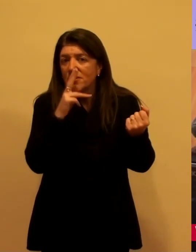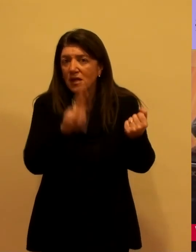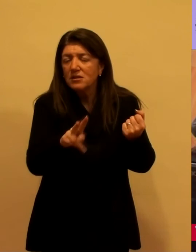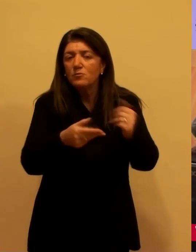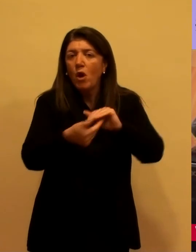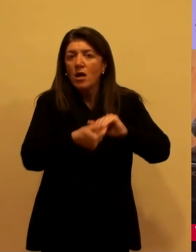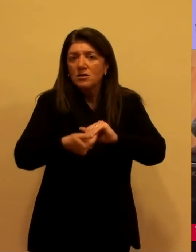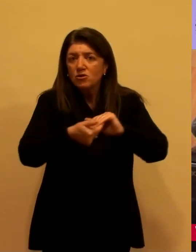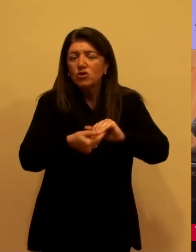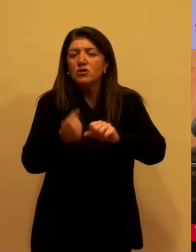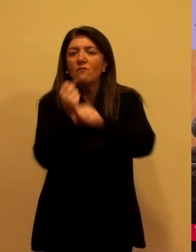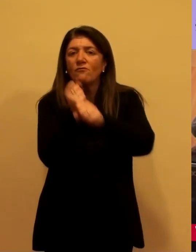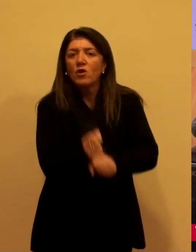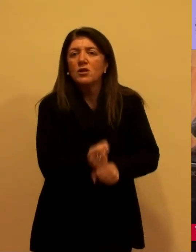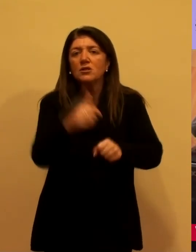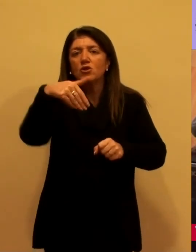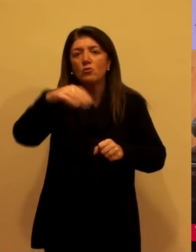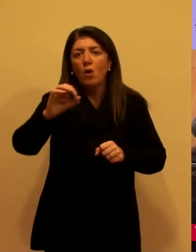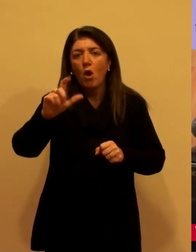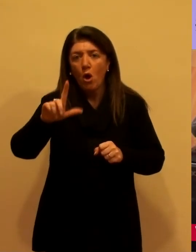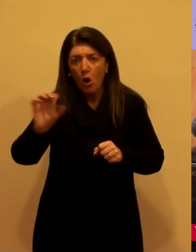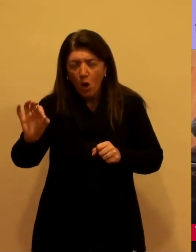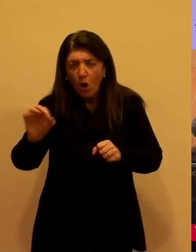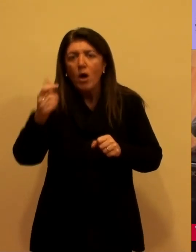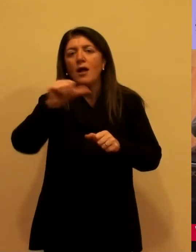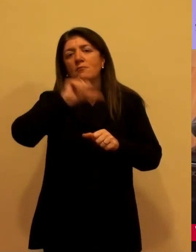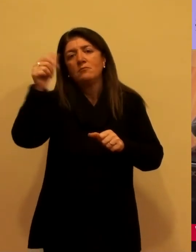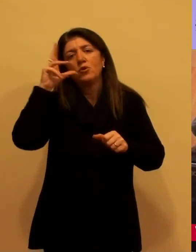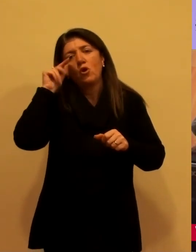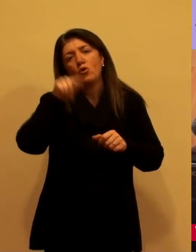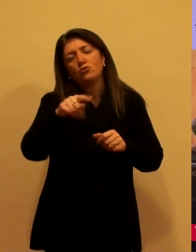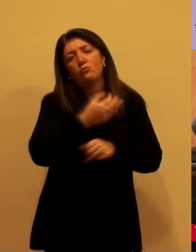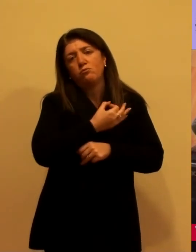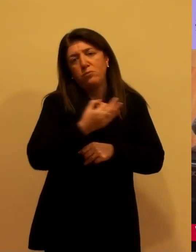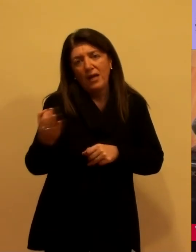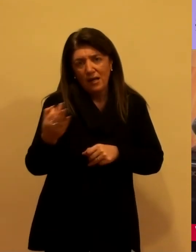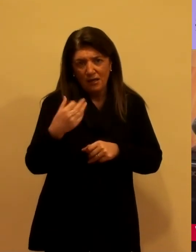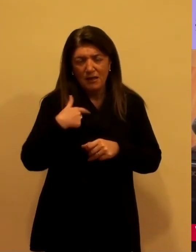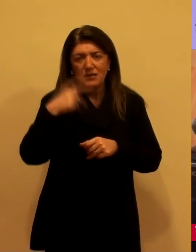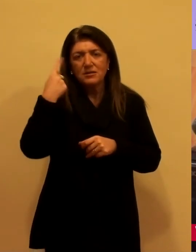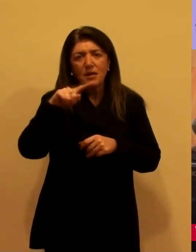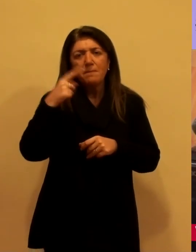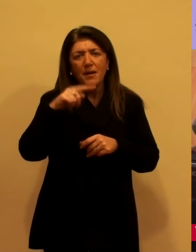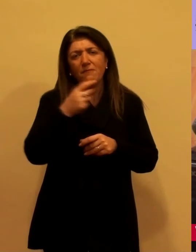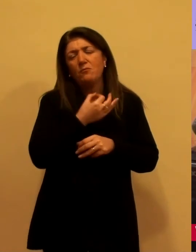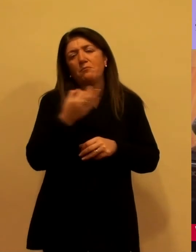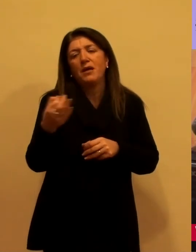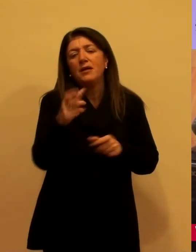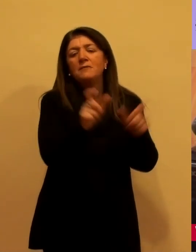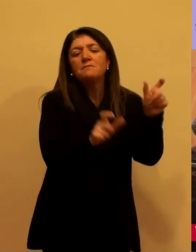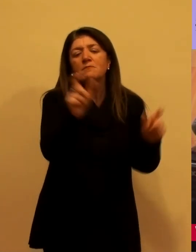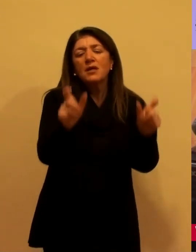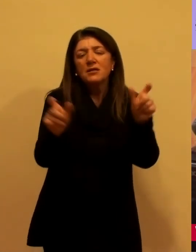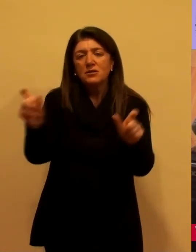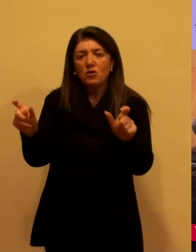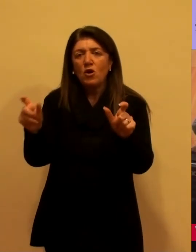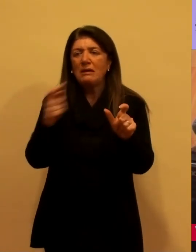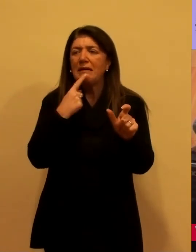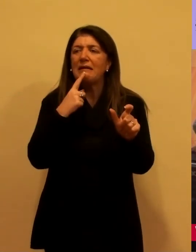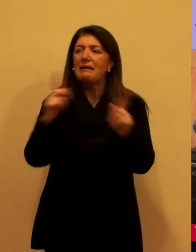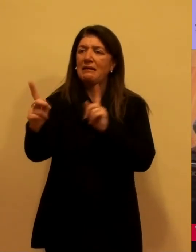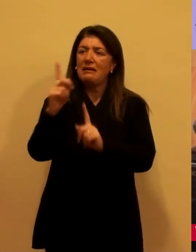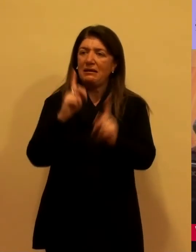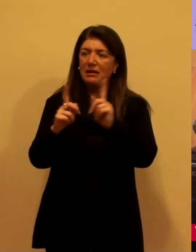associazione, la Fondazione Molo, primo perché li conosco molto bene, per cui sapevo insomma che tipo di persone avevo poi davanti, in